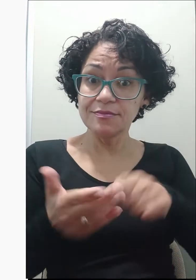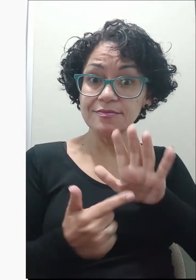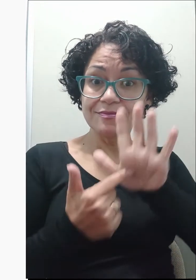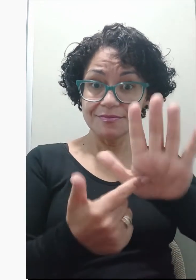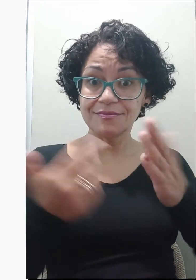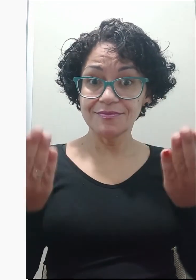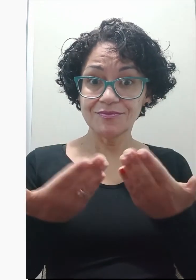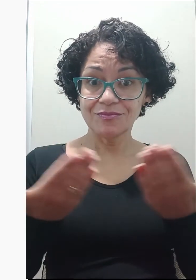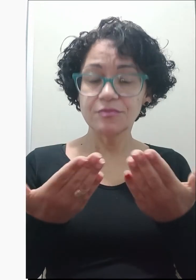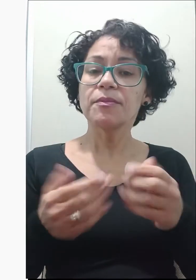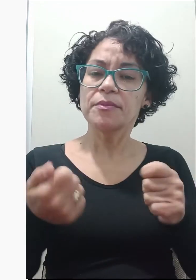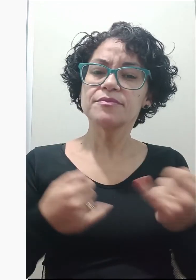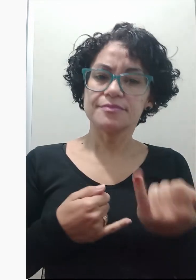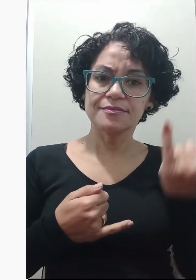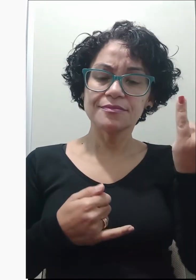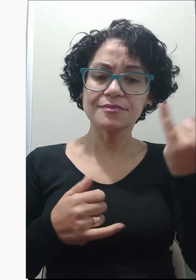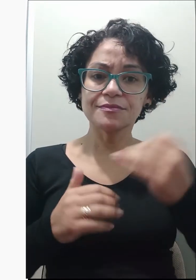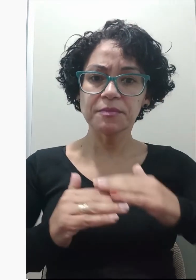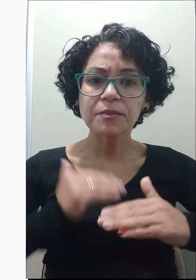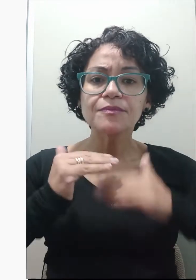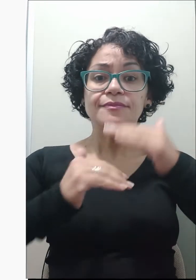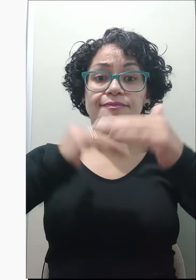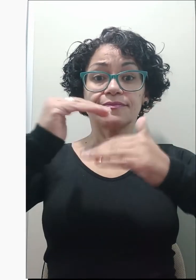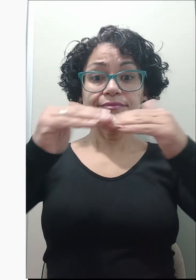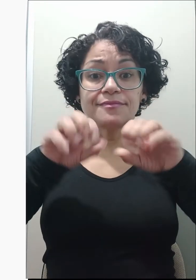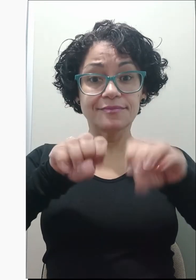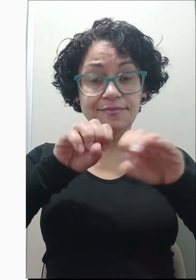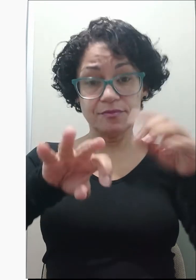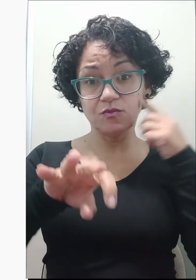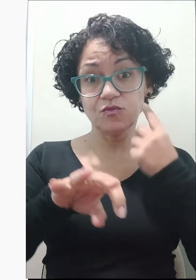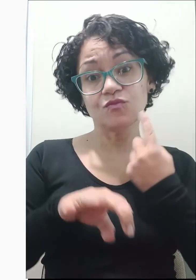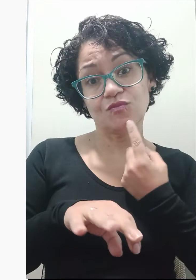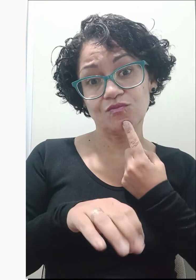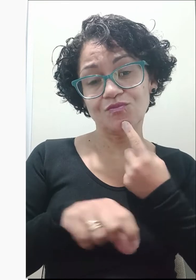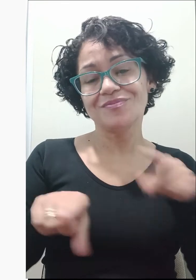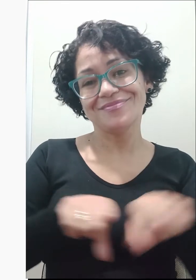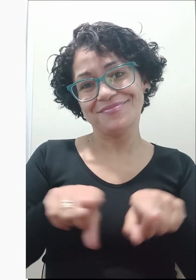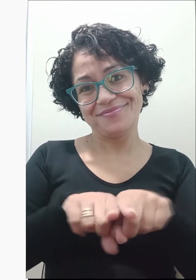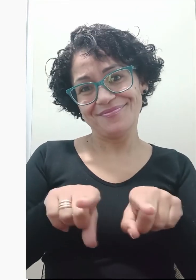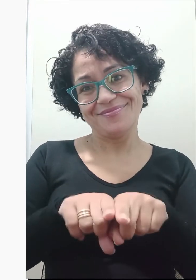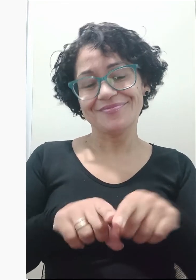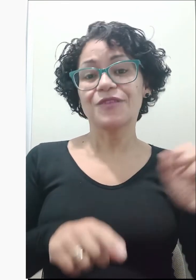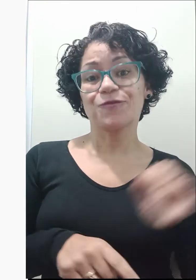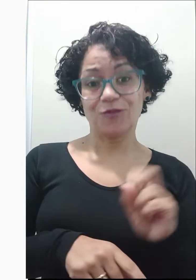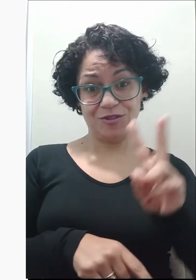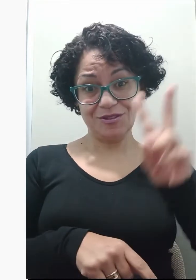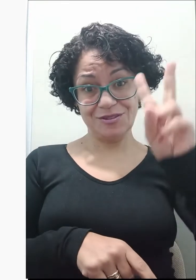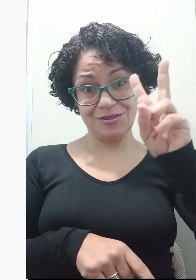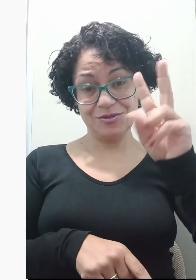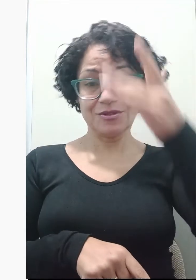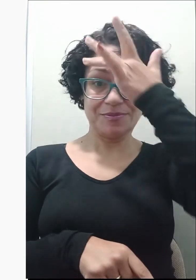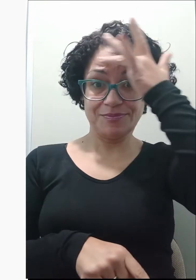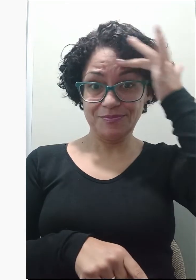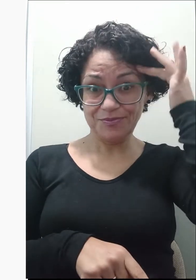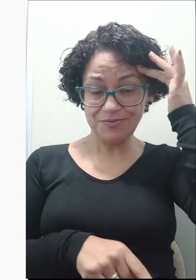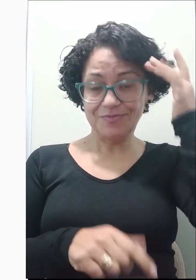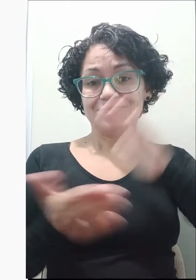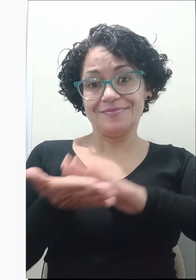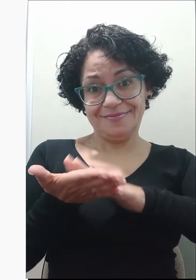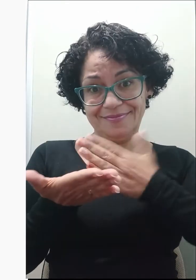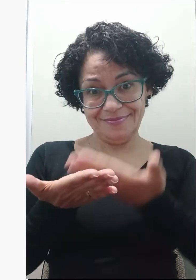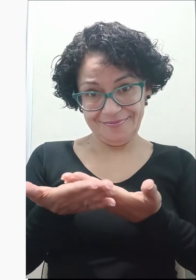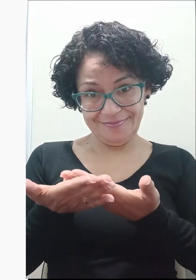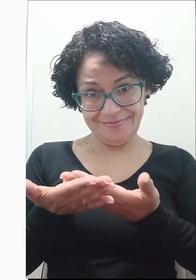avanço da educação de surdos e eficiência na formação desse profissional. Diante